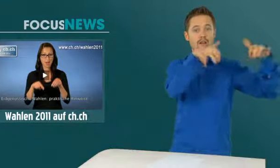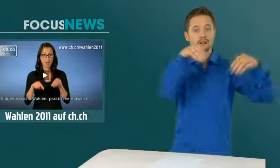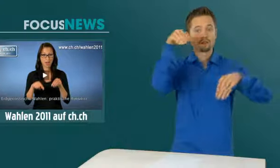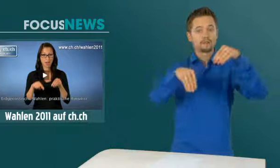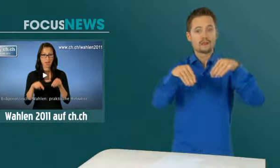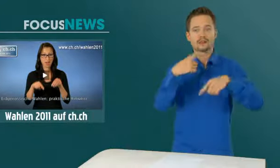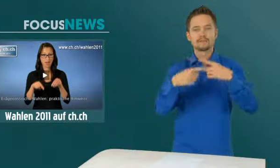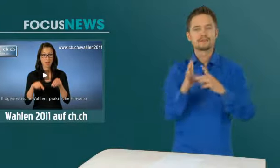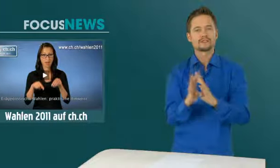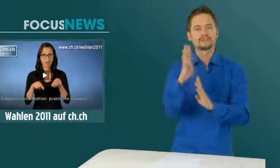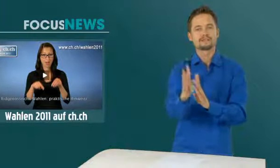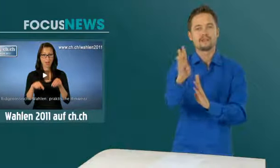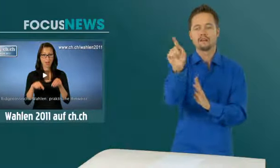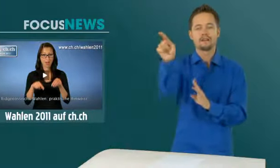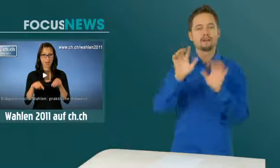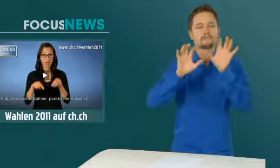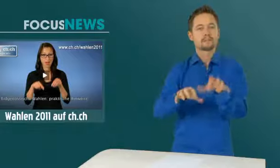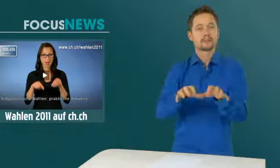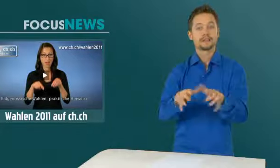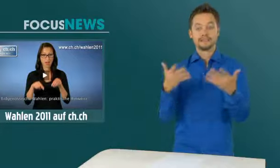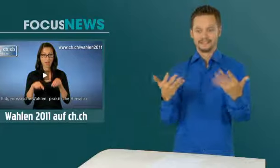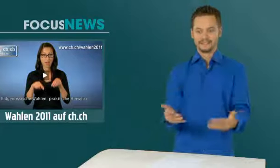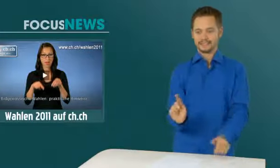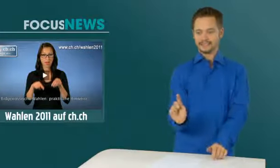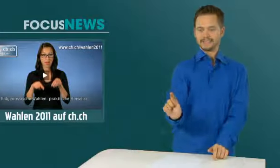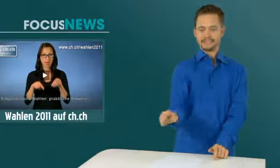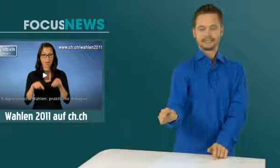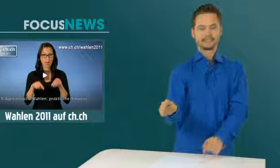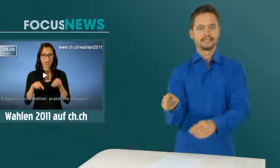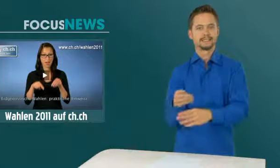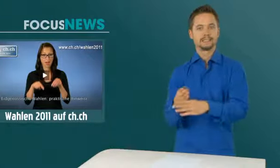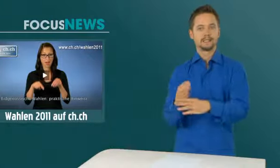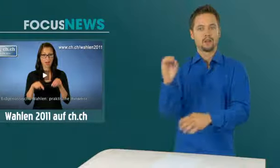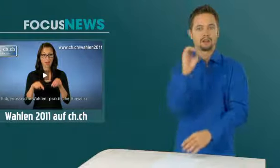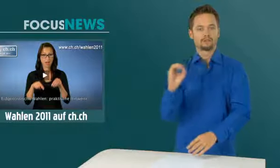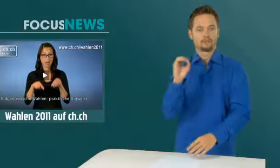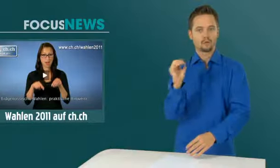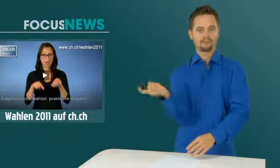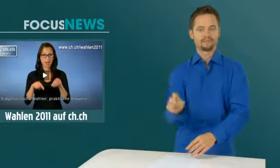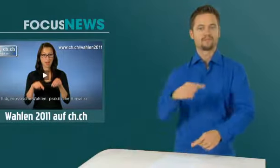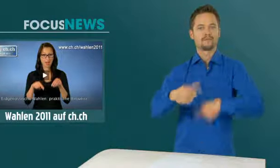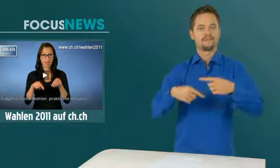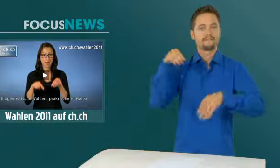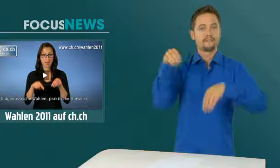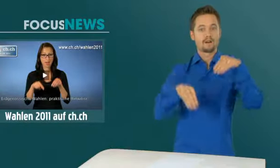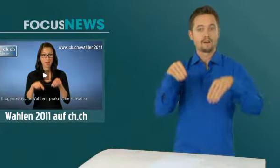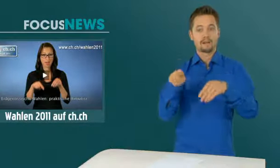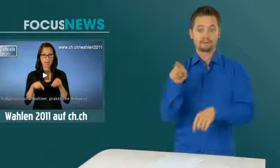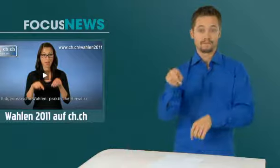alle vier jahre finden in bern die national- und ständeratswahlen stadt kommenden oktober ist es wieder